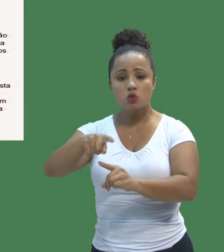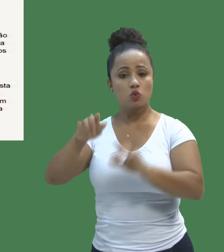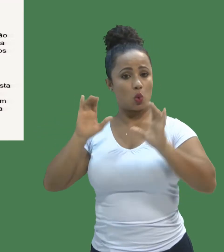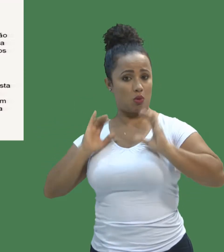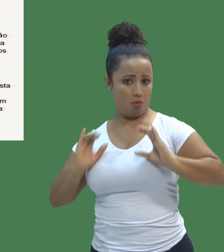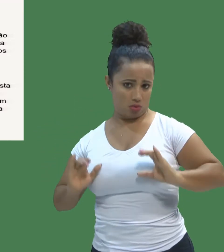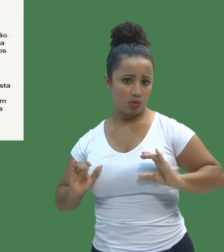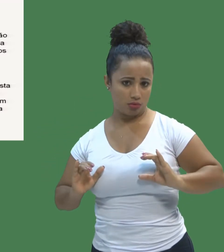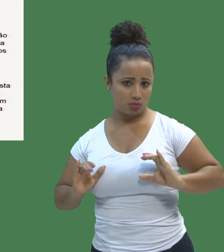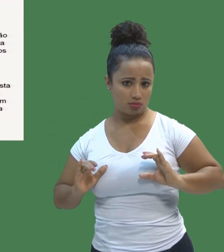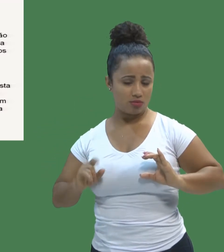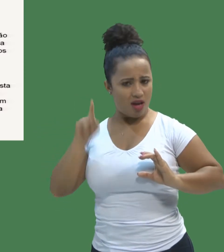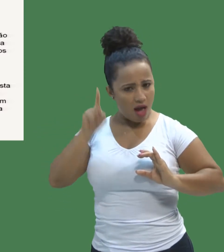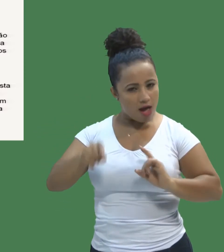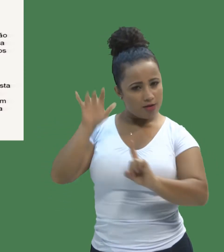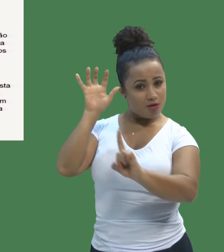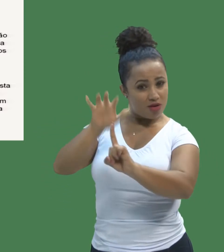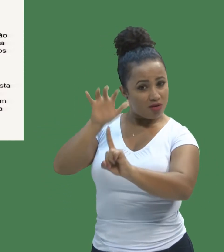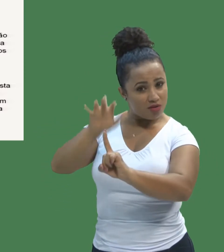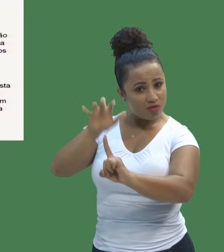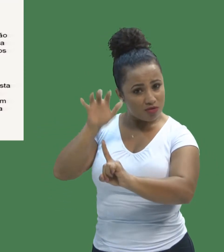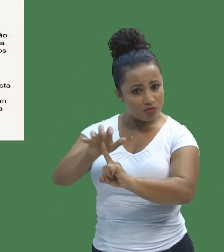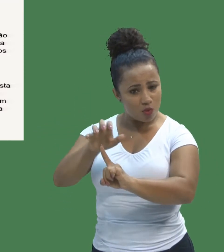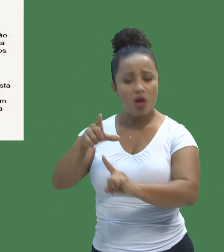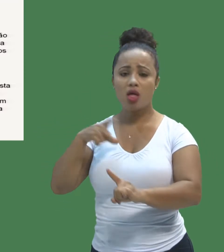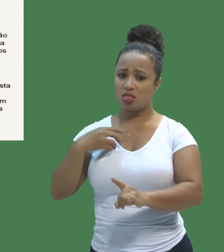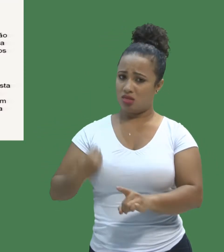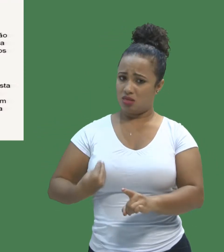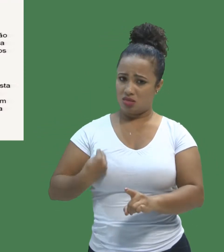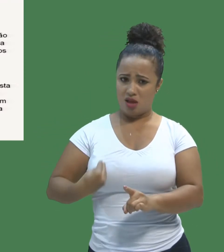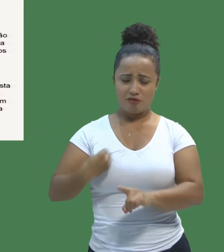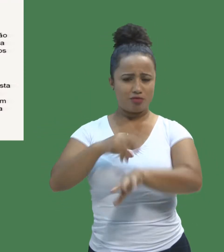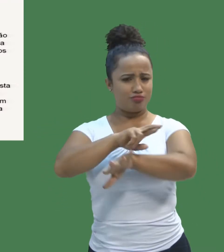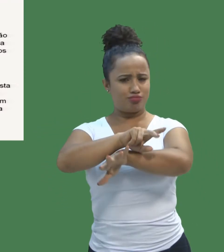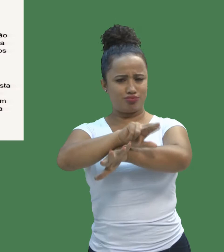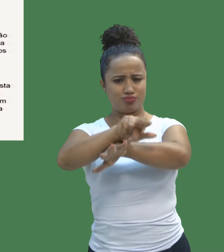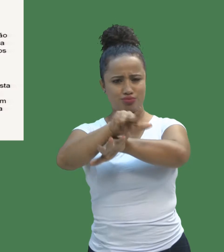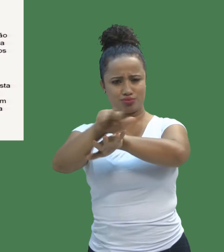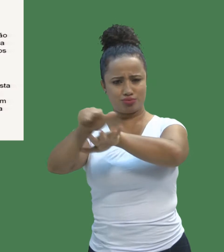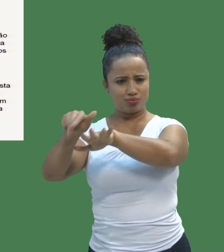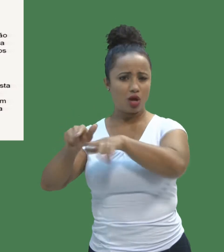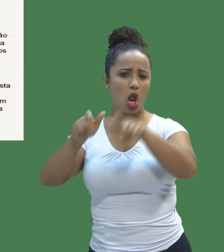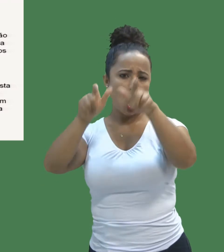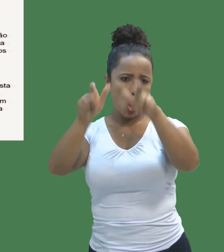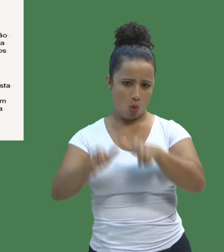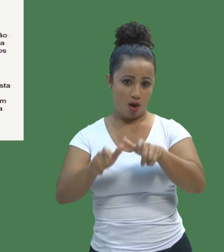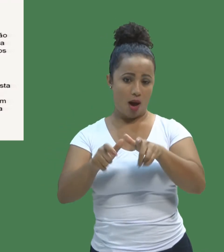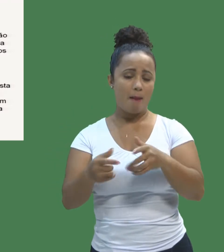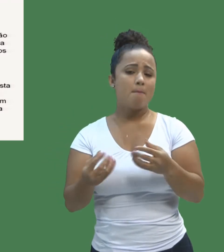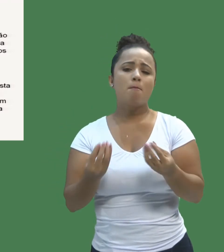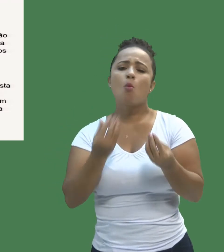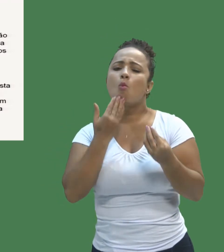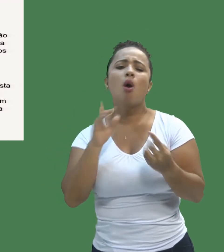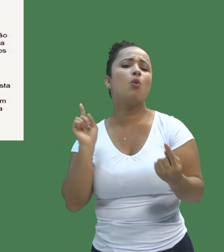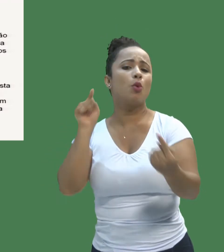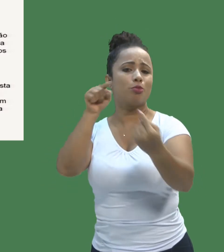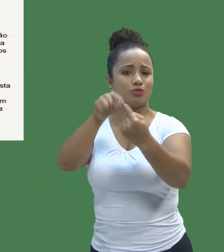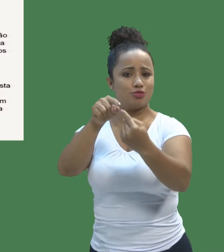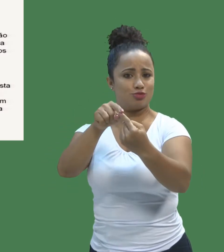influenciam comportamentos. Essas ideias estariam presentes nas